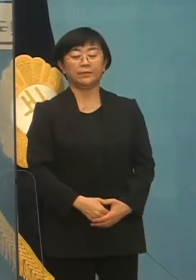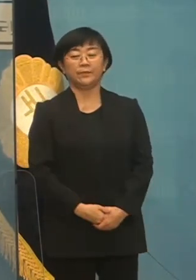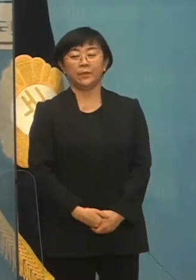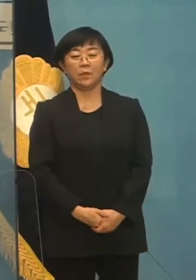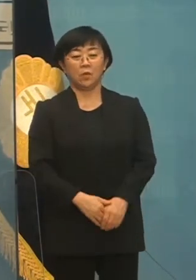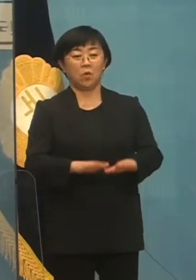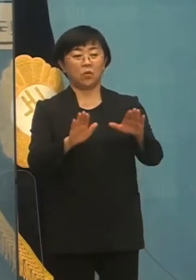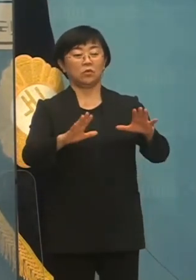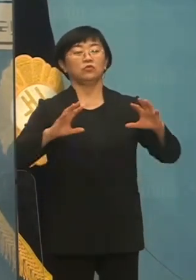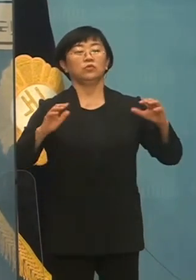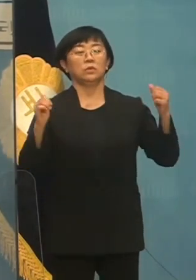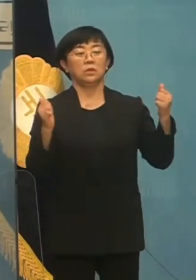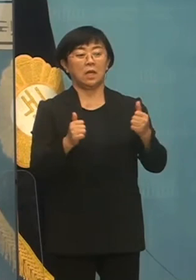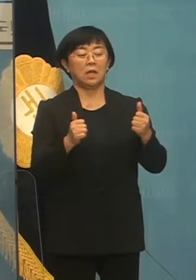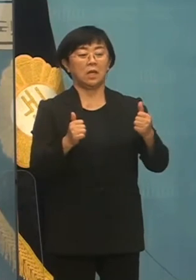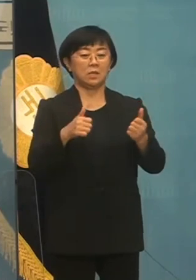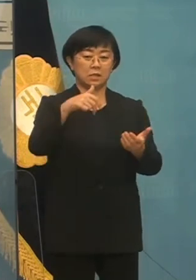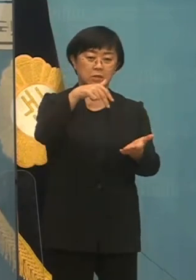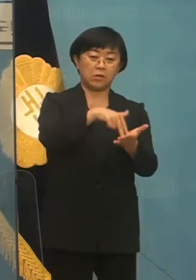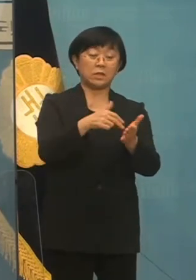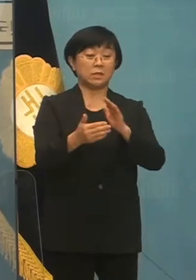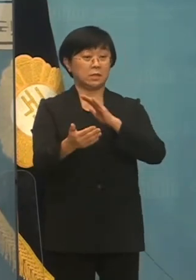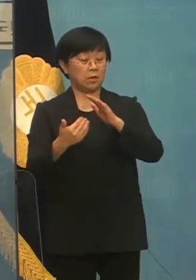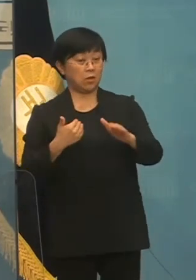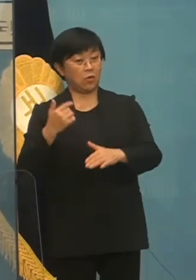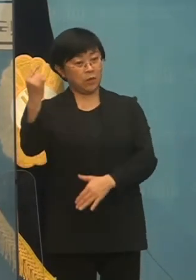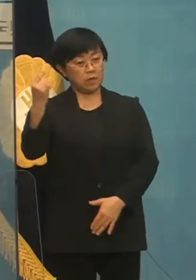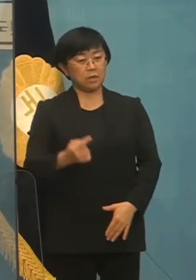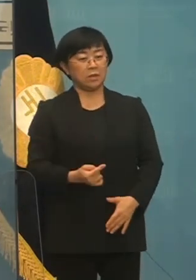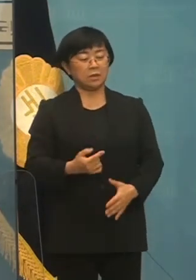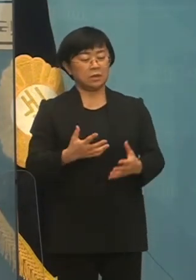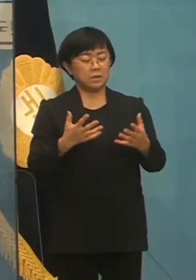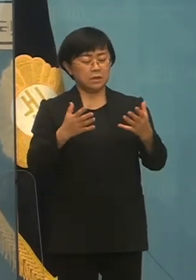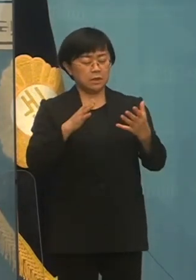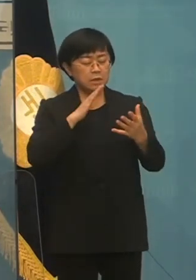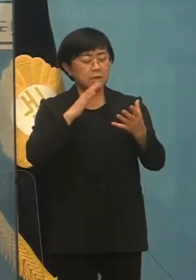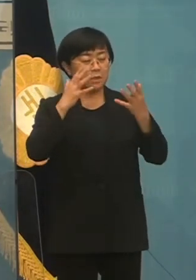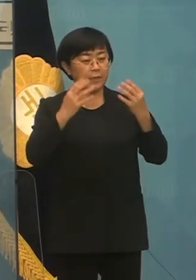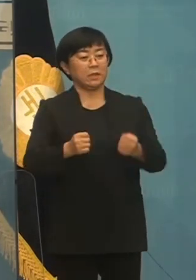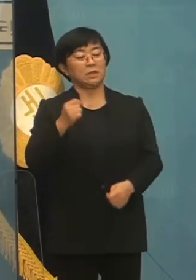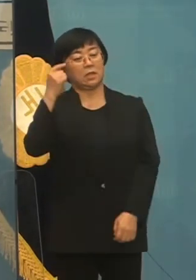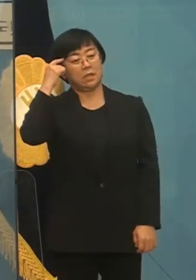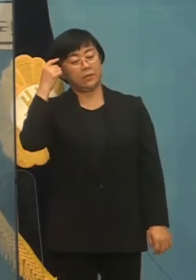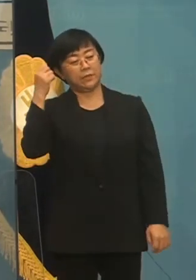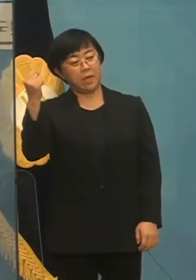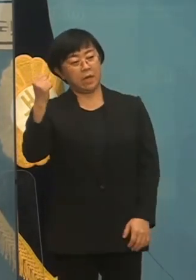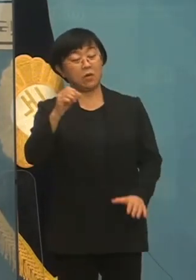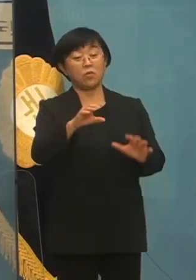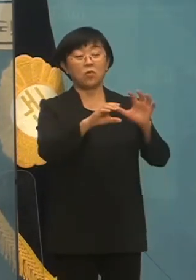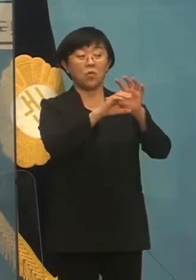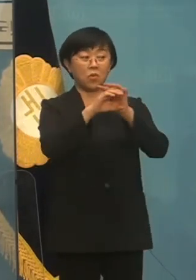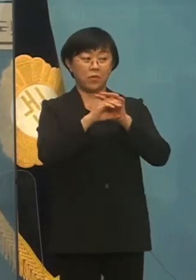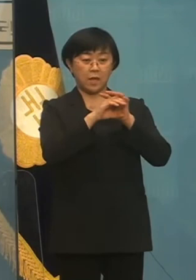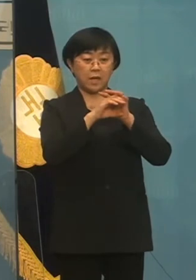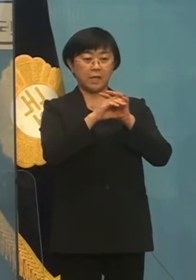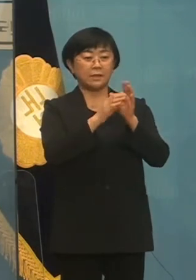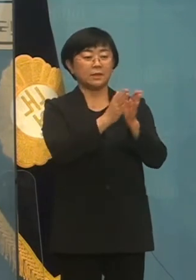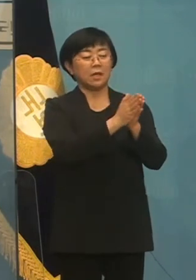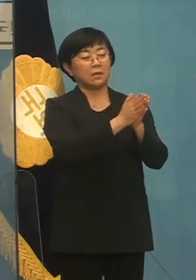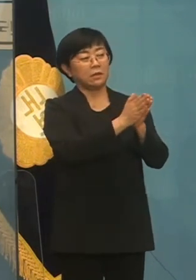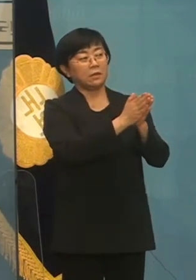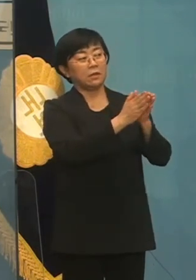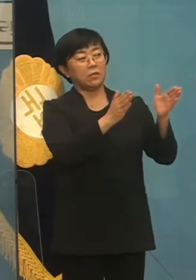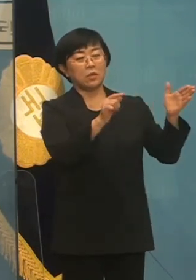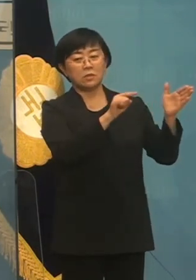오늘 국회 기자회견을 공개하기 전에 오면서 많은 생각을 했습니다. 코로나가 시작되고